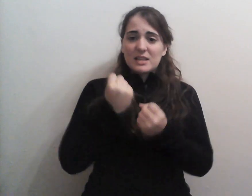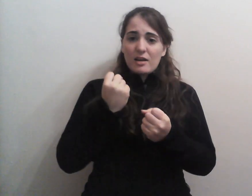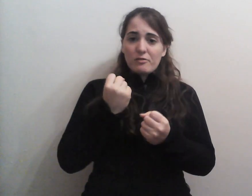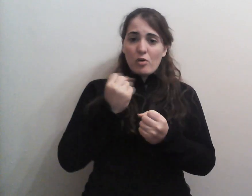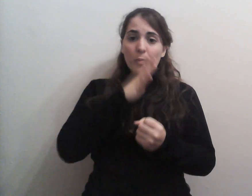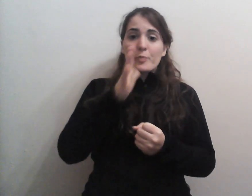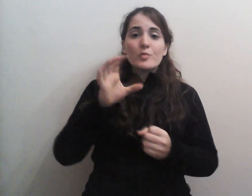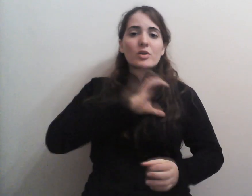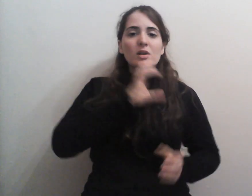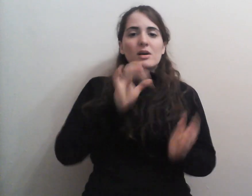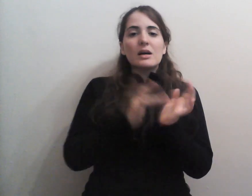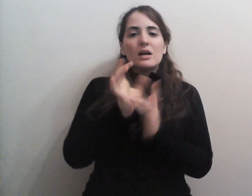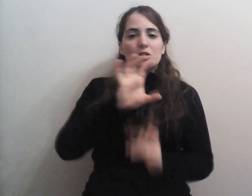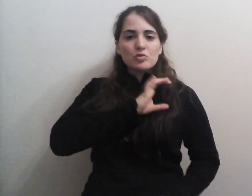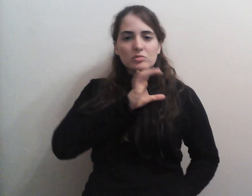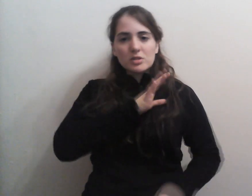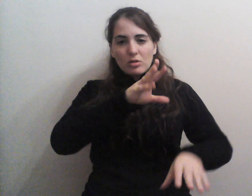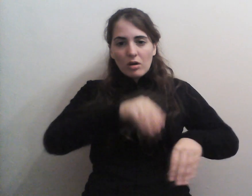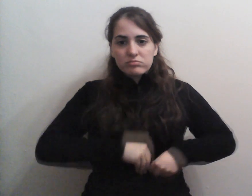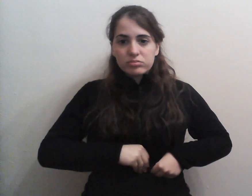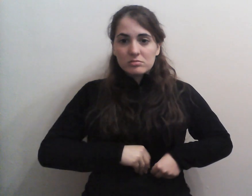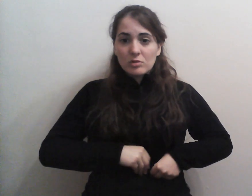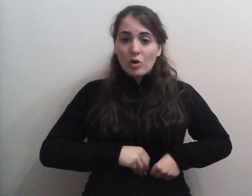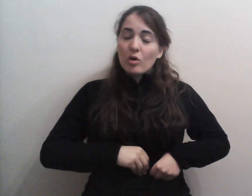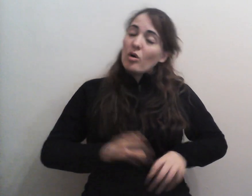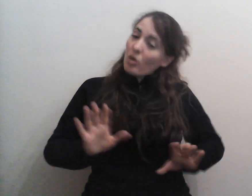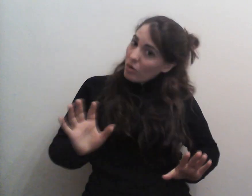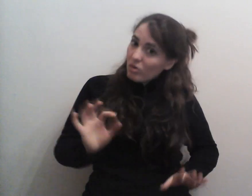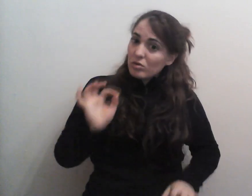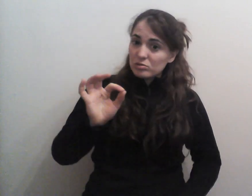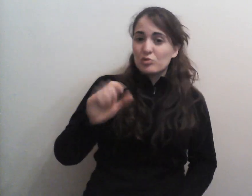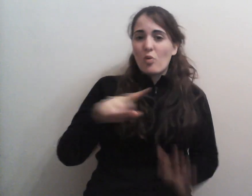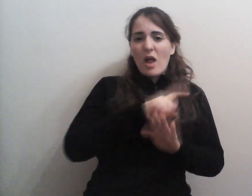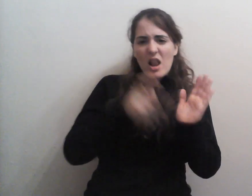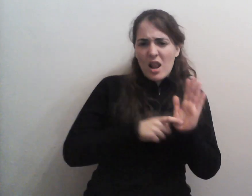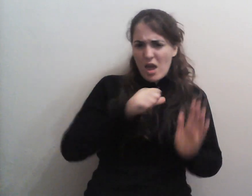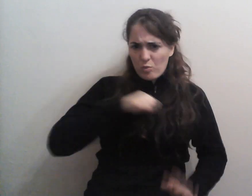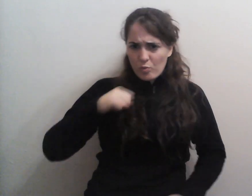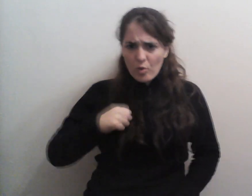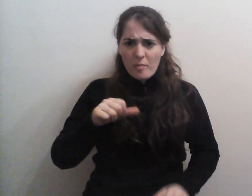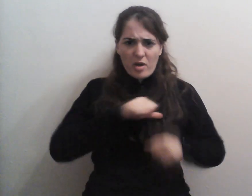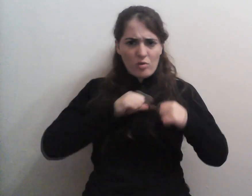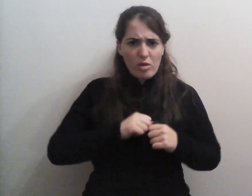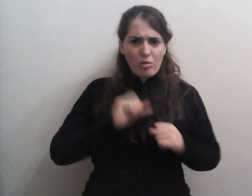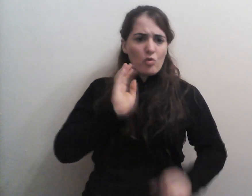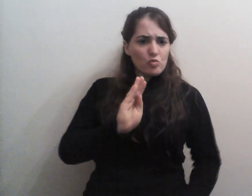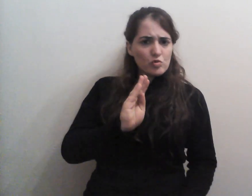¿O sigues conforme a tu propia ley, tu propio corazón, tu propia sabiduría? Fuera de Cristo no hay